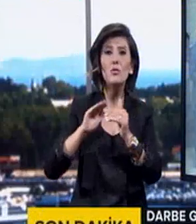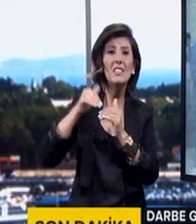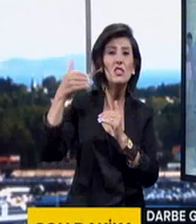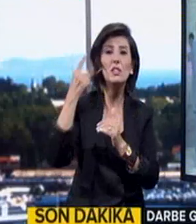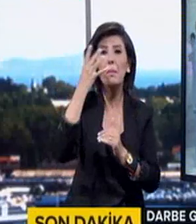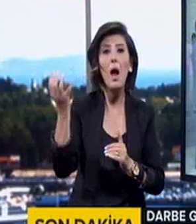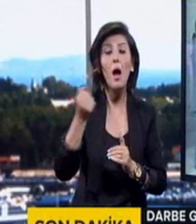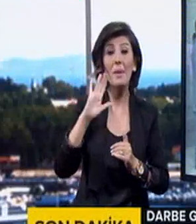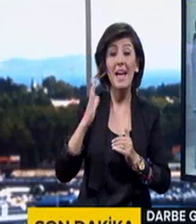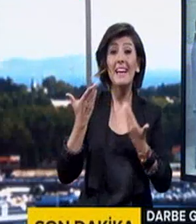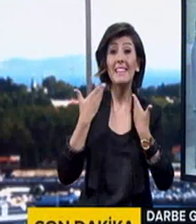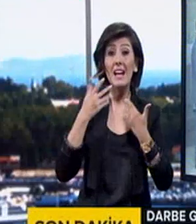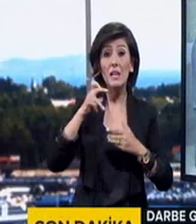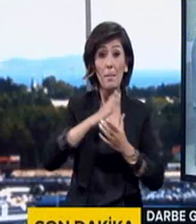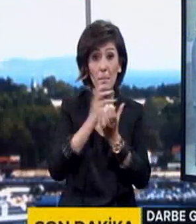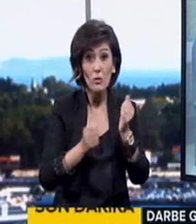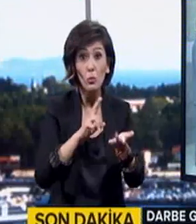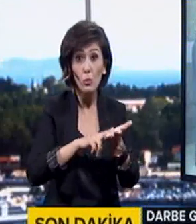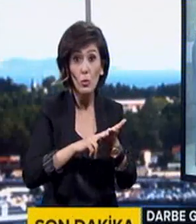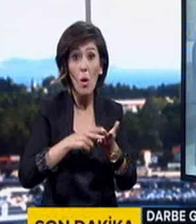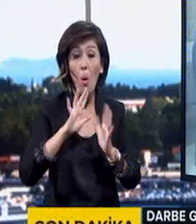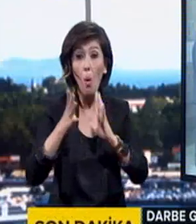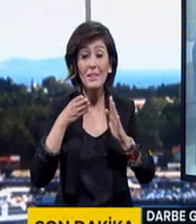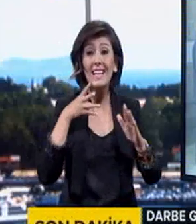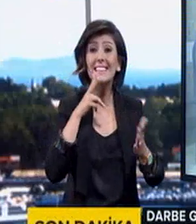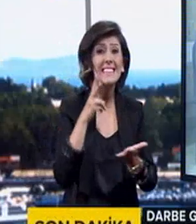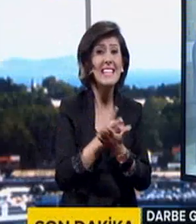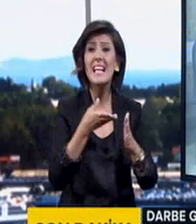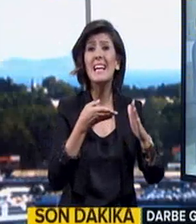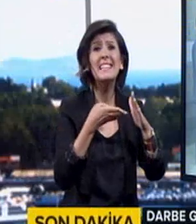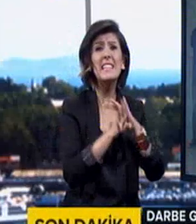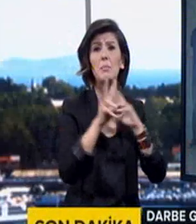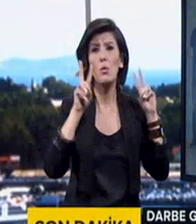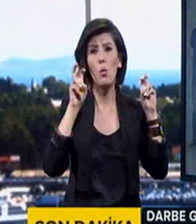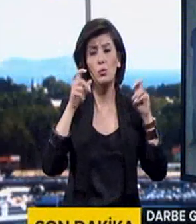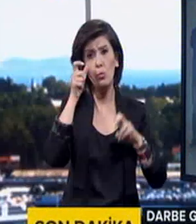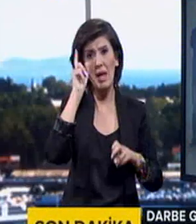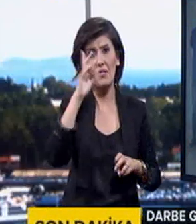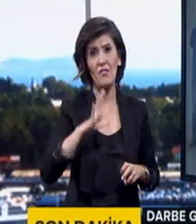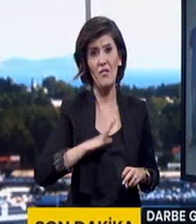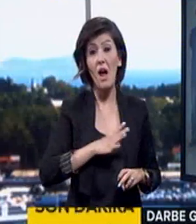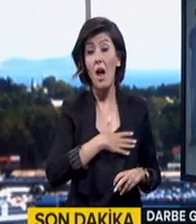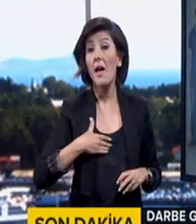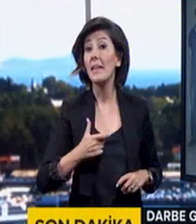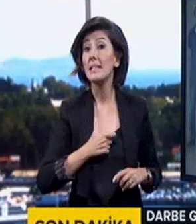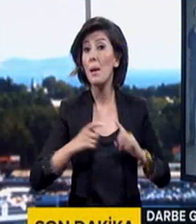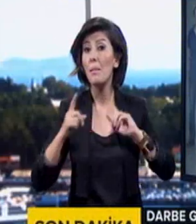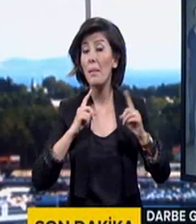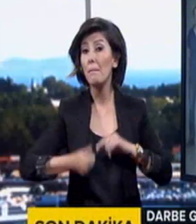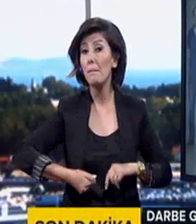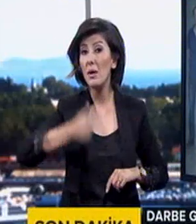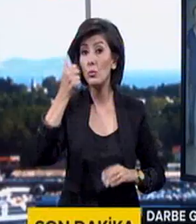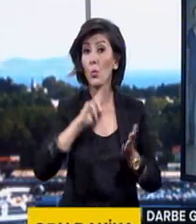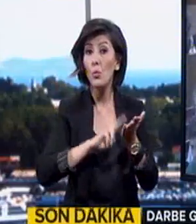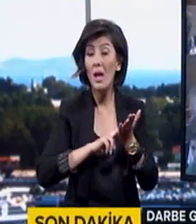alınmıyor. Yargıtay personeli üyelerin odalarına kesinlikle girmemeleri konusunda uyarılıyor. Anayasa Mahkemesi